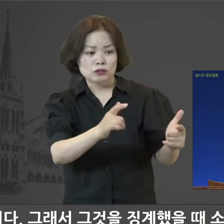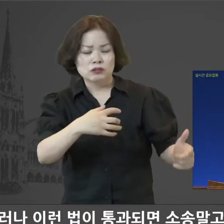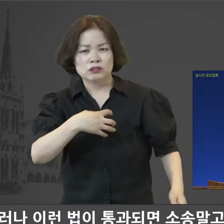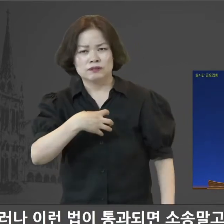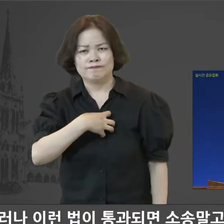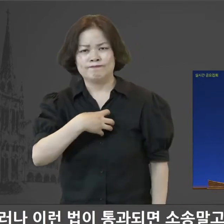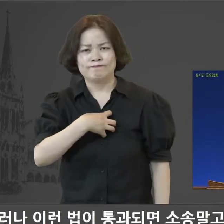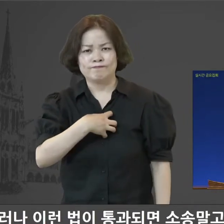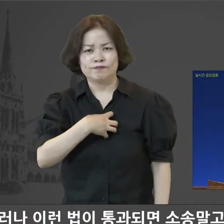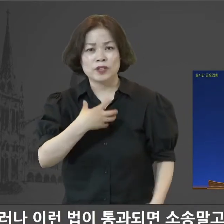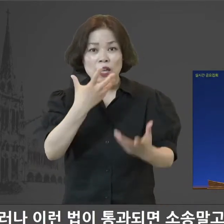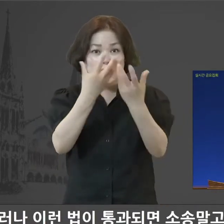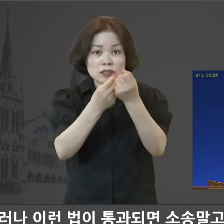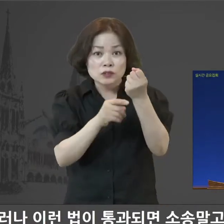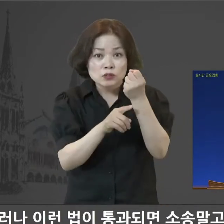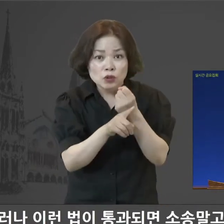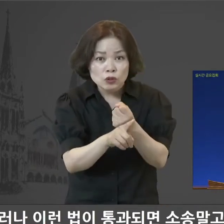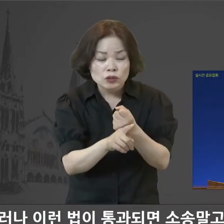위험해지는 겁니다. 그리고 예를 들어서